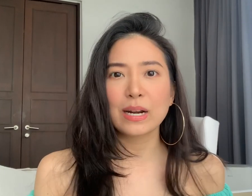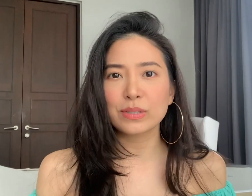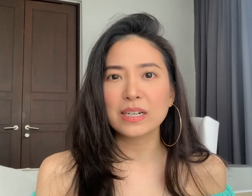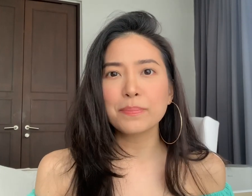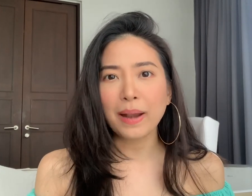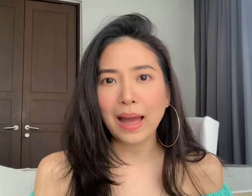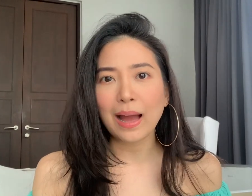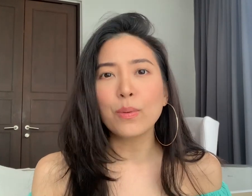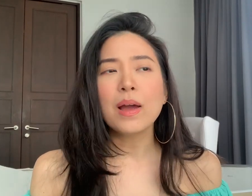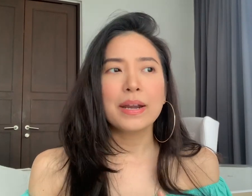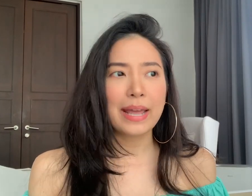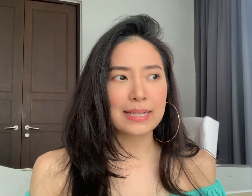จรๆอ